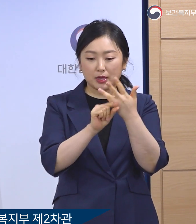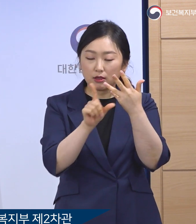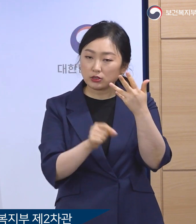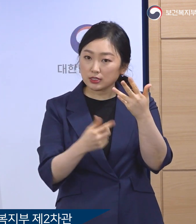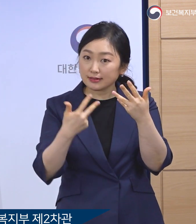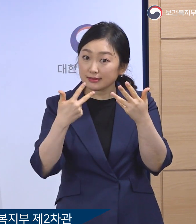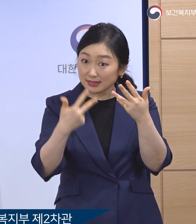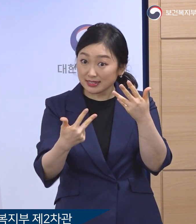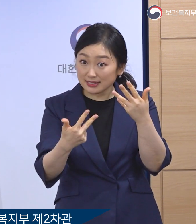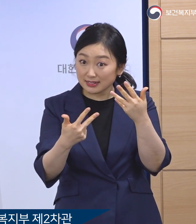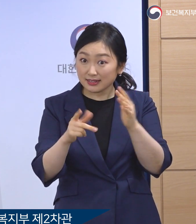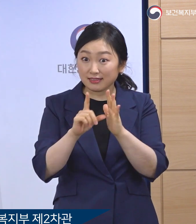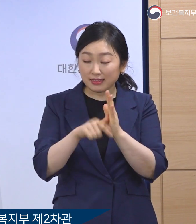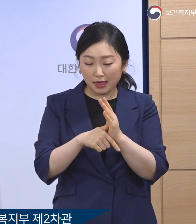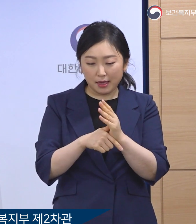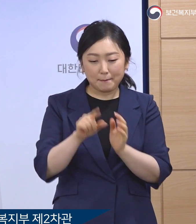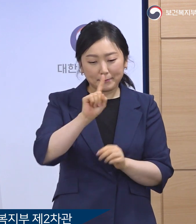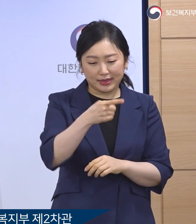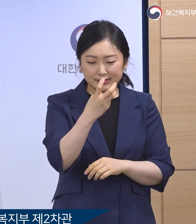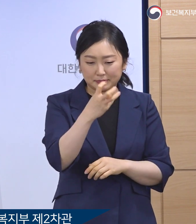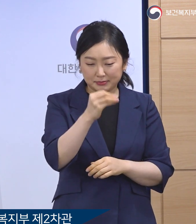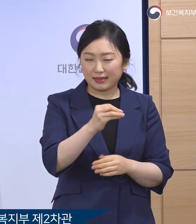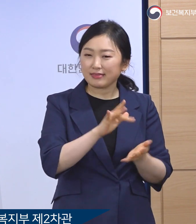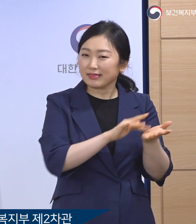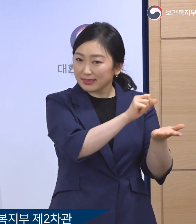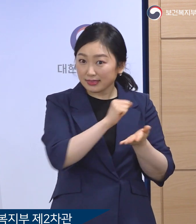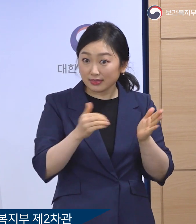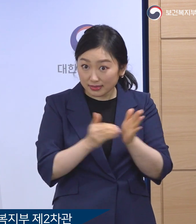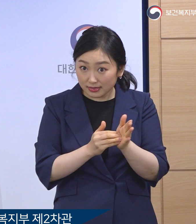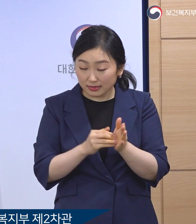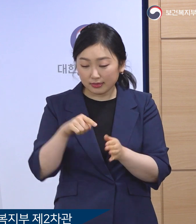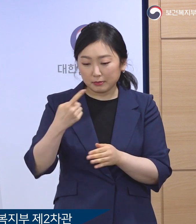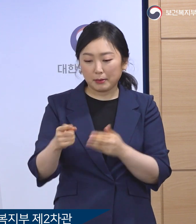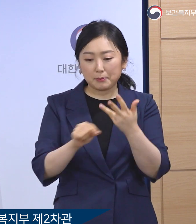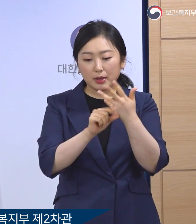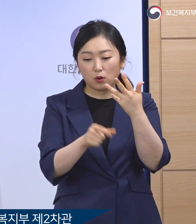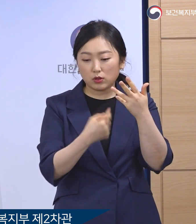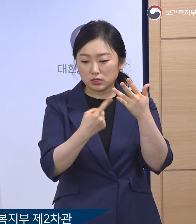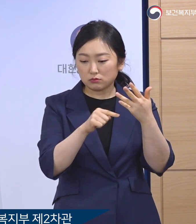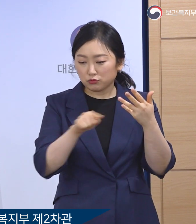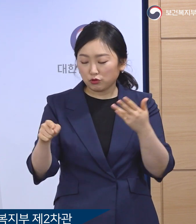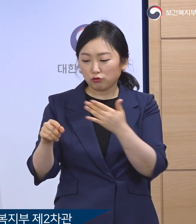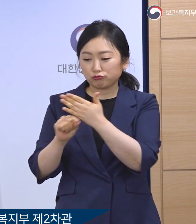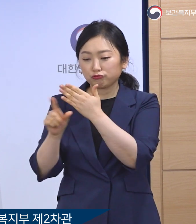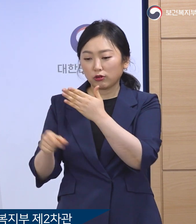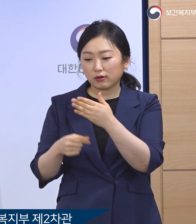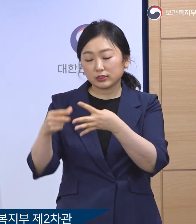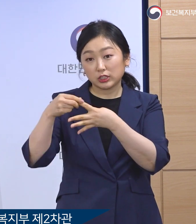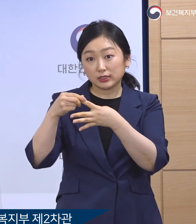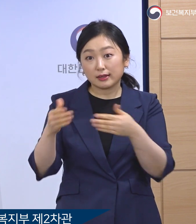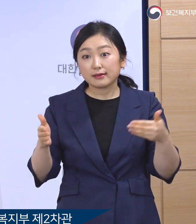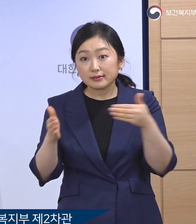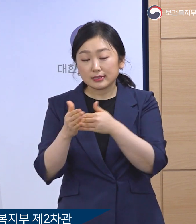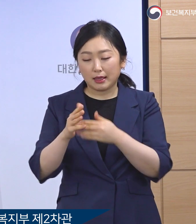도입된 130만 회분을 포함하여 8월 1일부터 9월 첫째 주까지